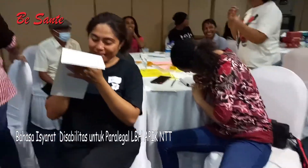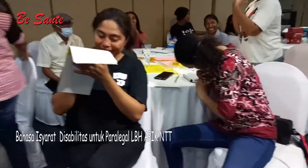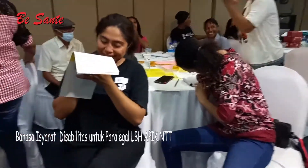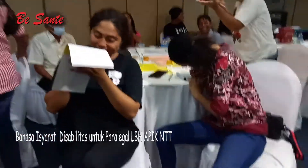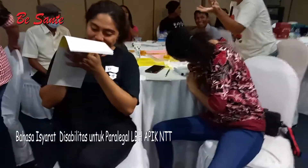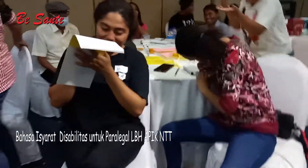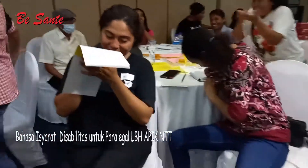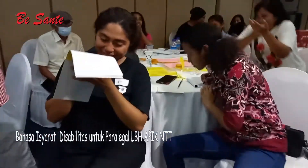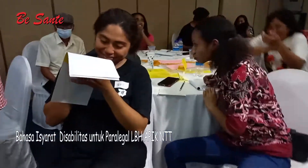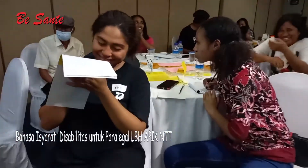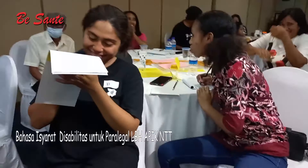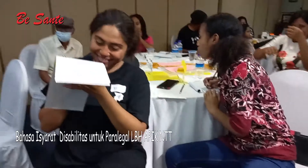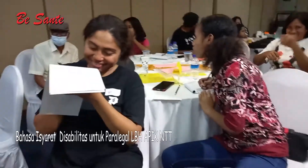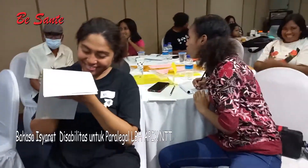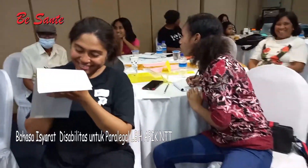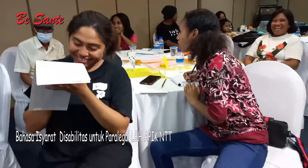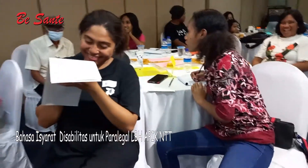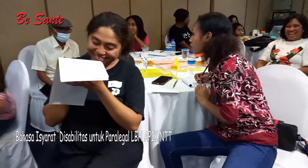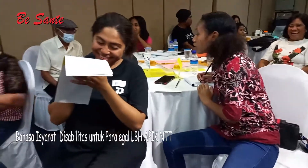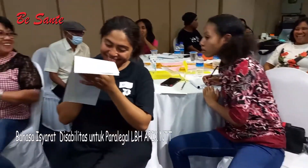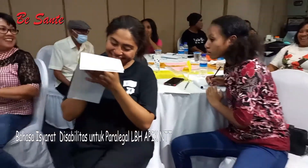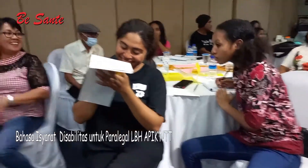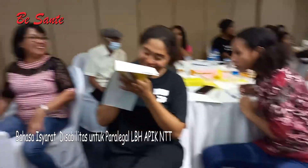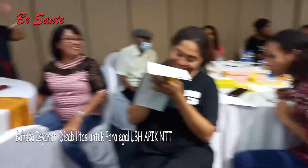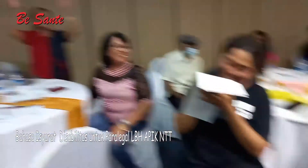Mereka pergi ke sekolah.